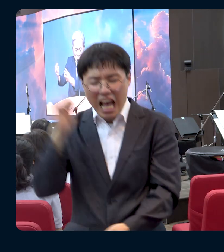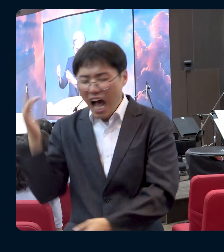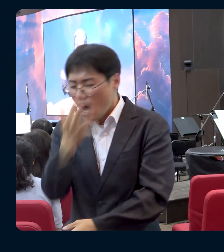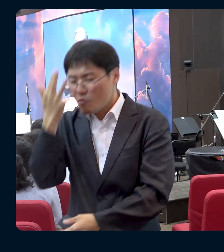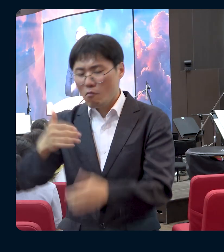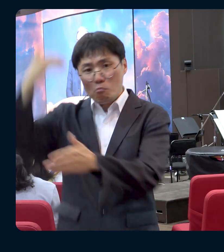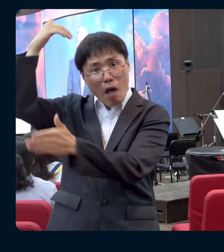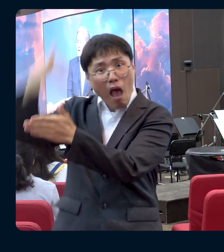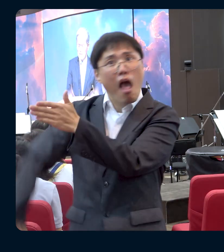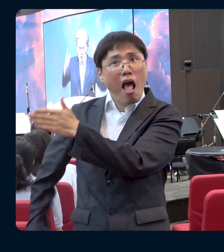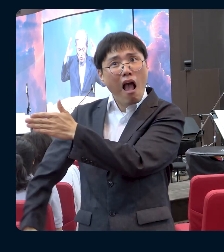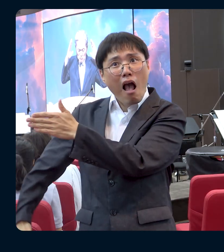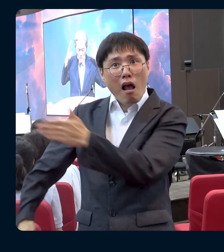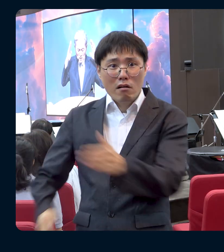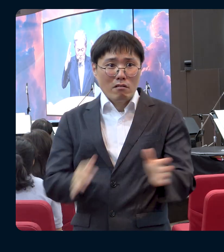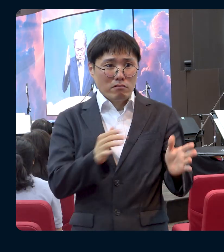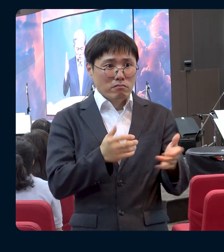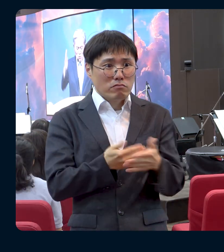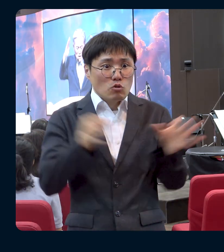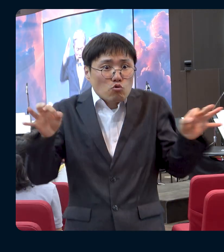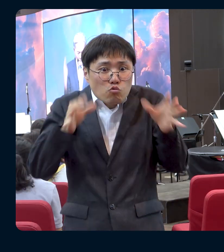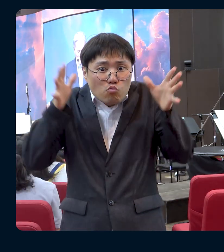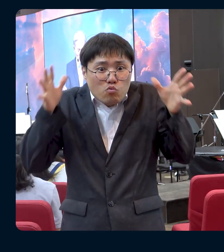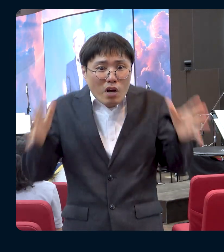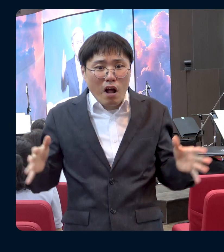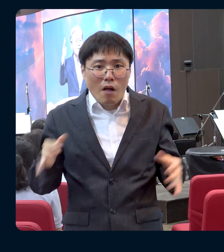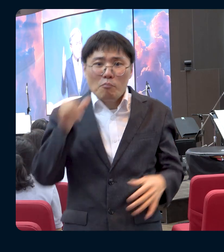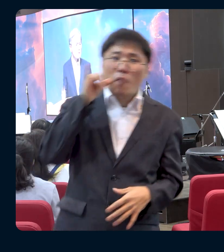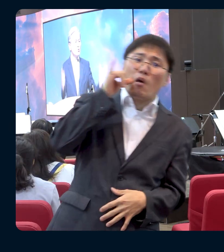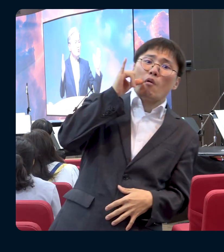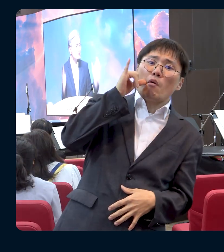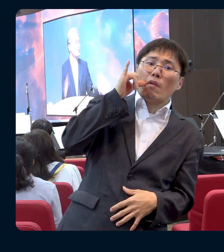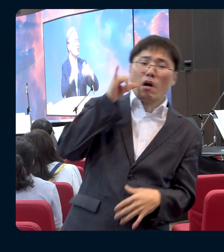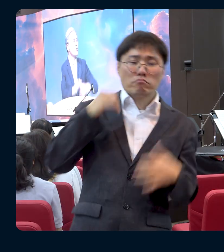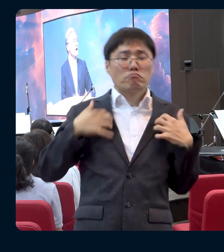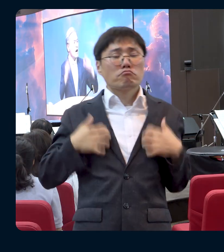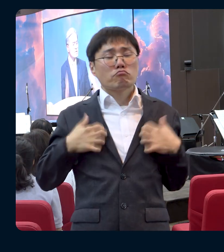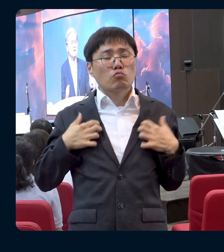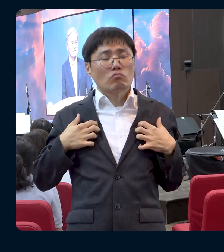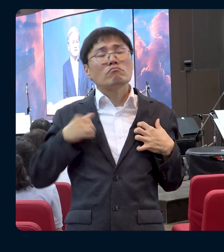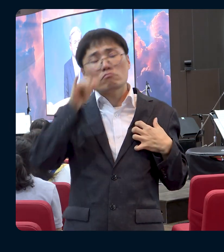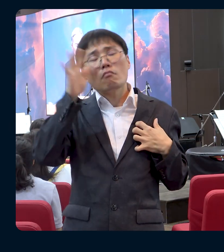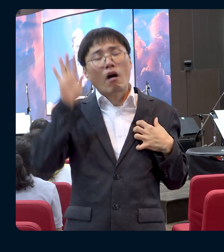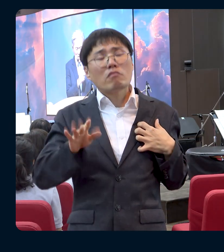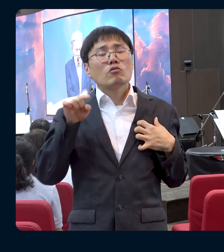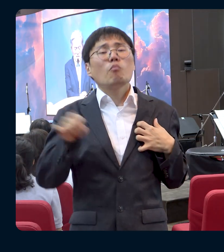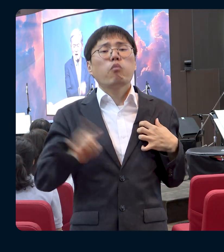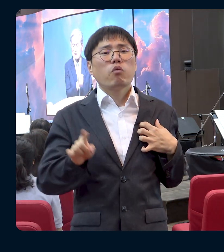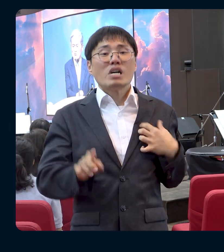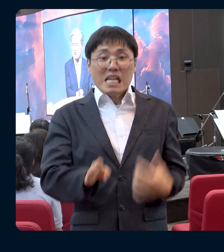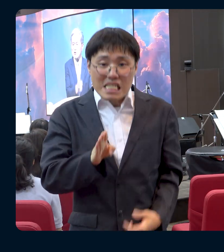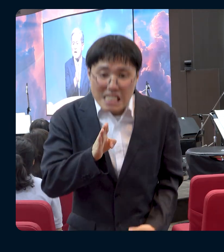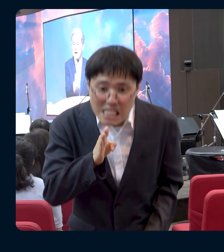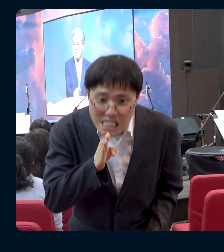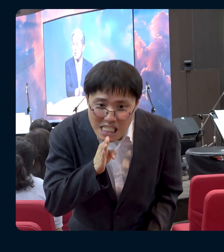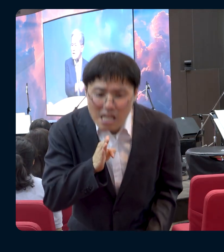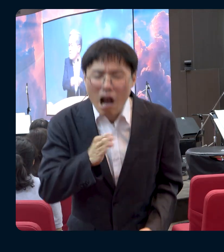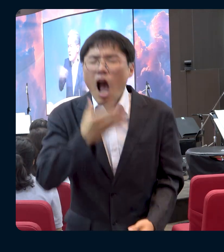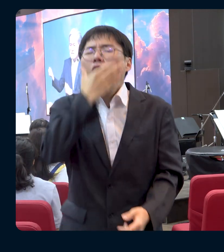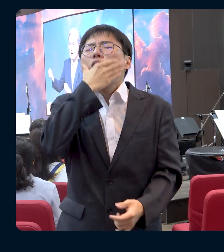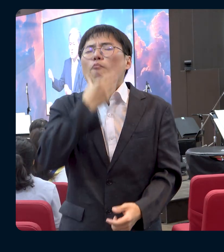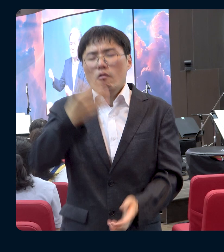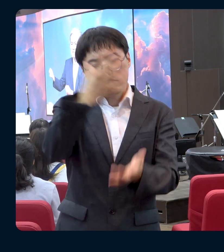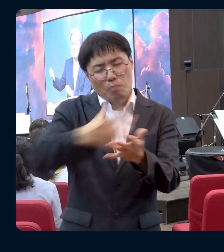가치와 아름다움을 뺏어가는, 예, 순간적이고 감각적인 만족은 주죠. 하지만 그 대신에 진짜